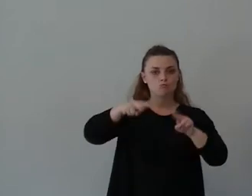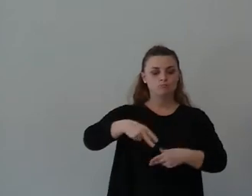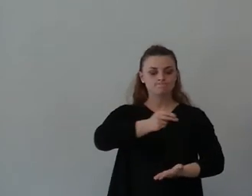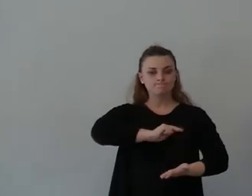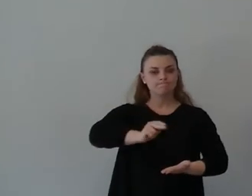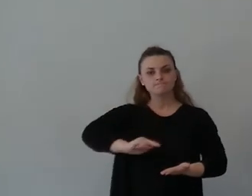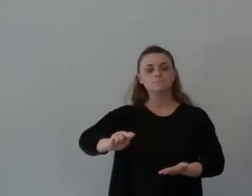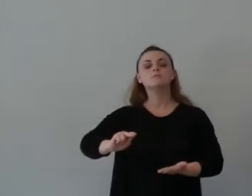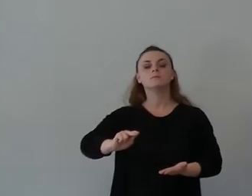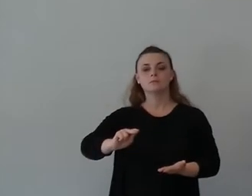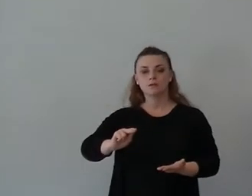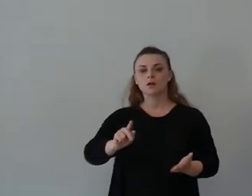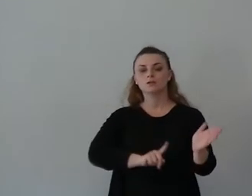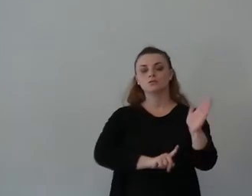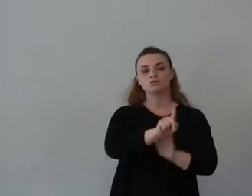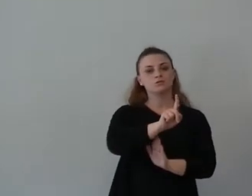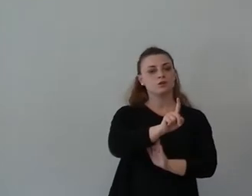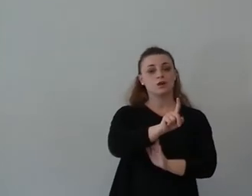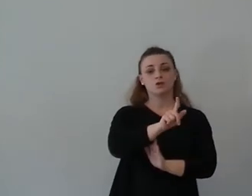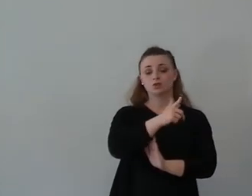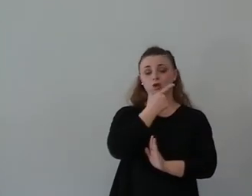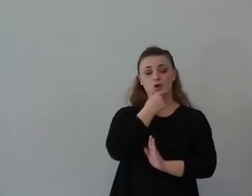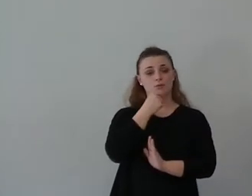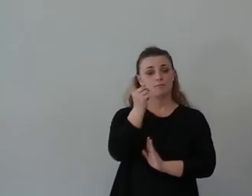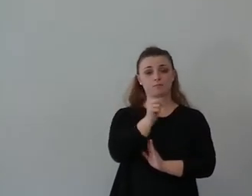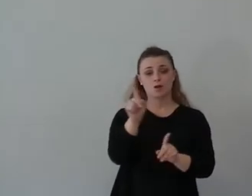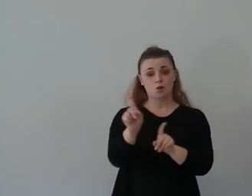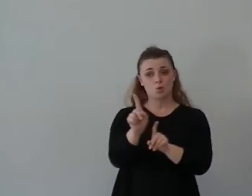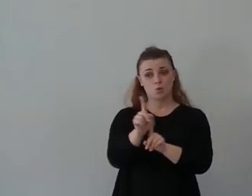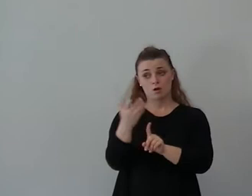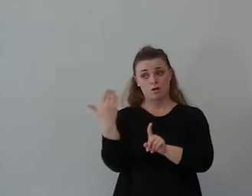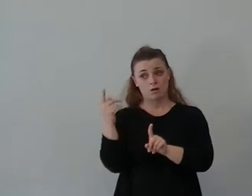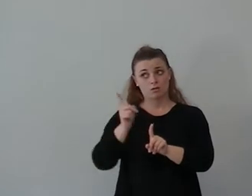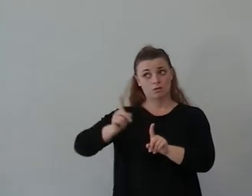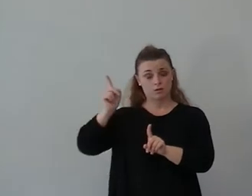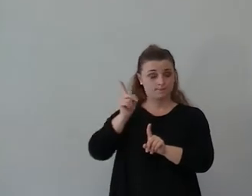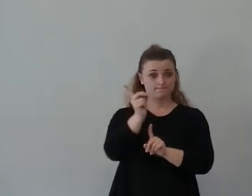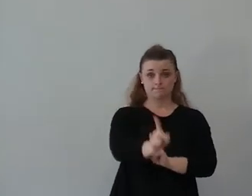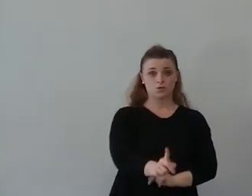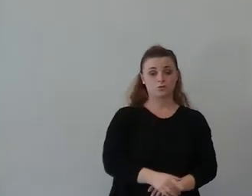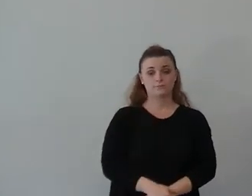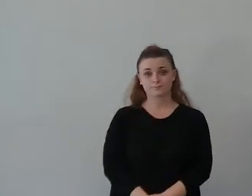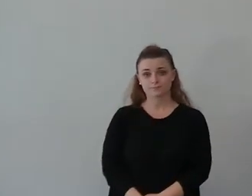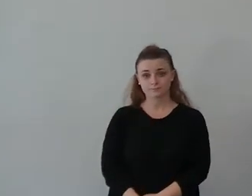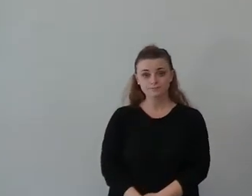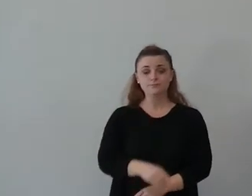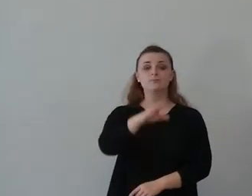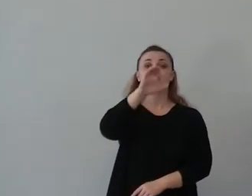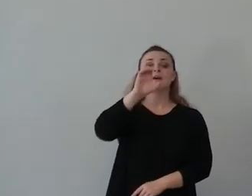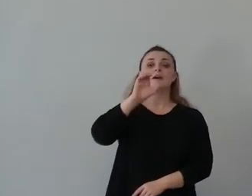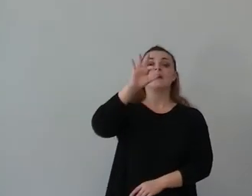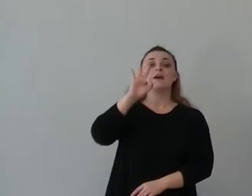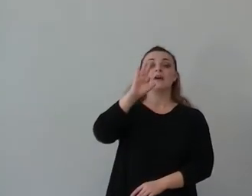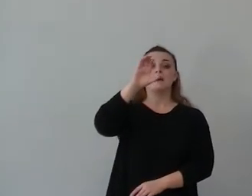right, and the next verse is Ephesians 2, 8 through 11. Efesini 2,